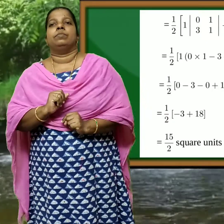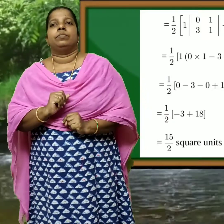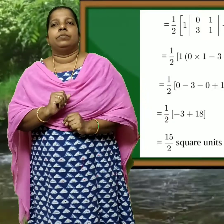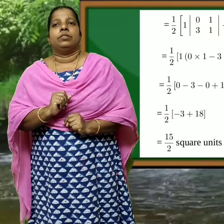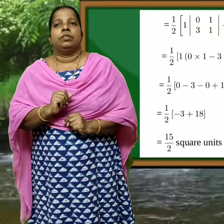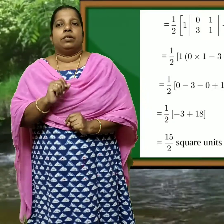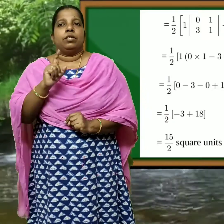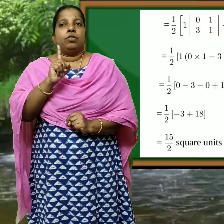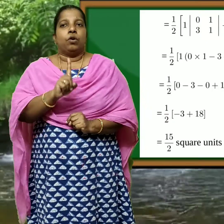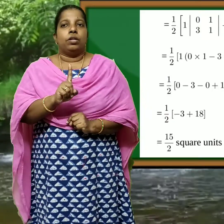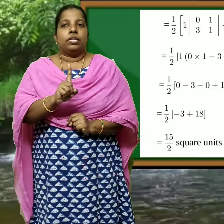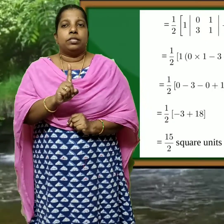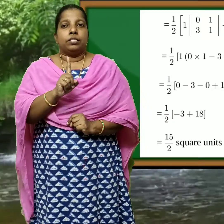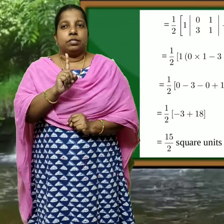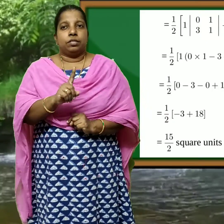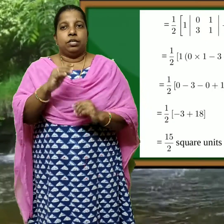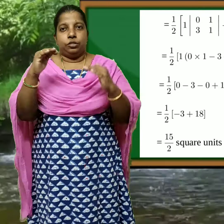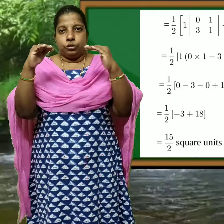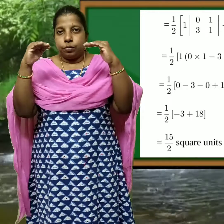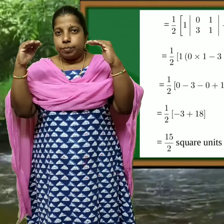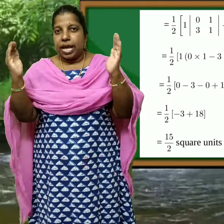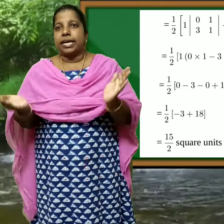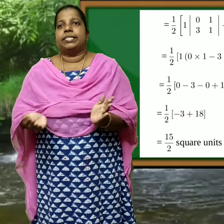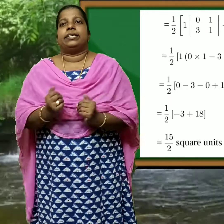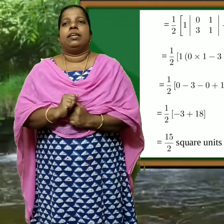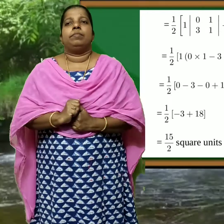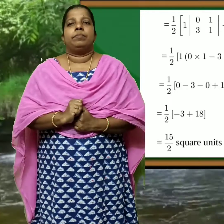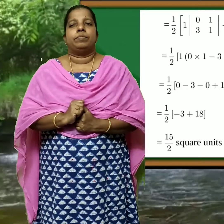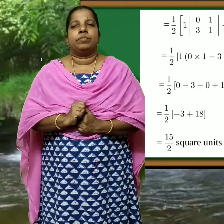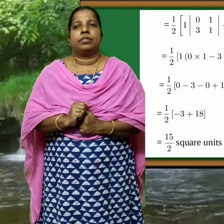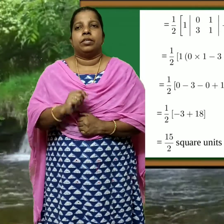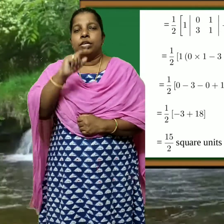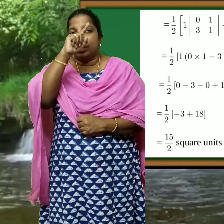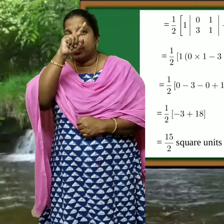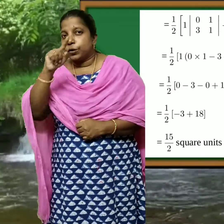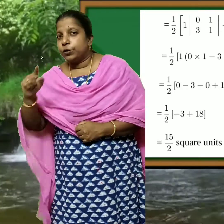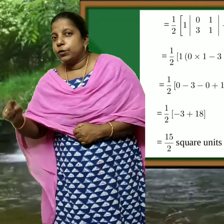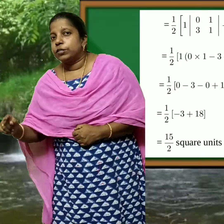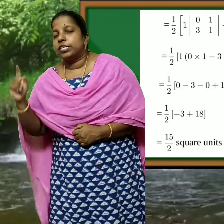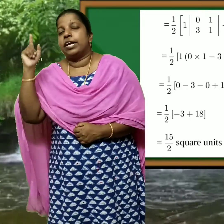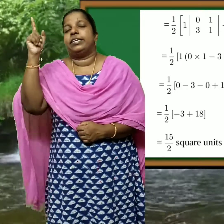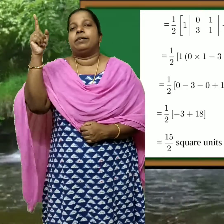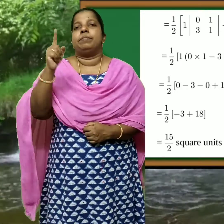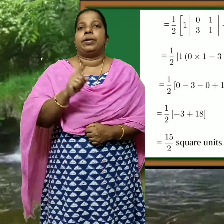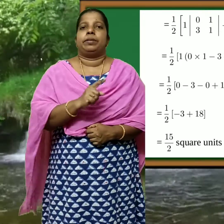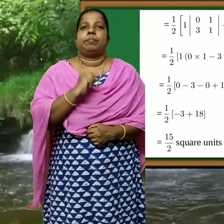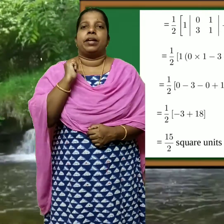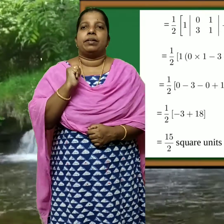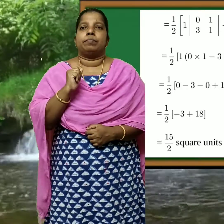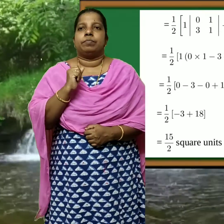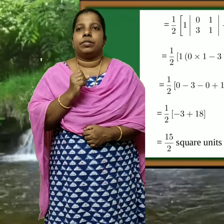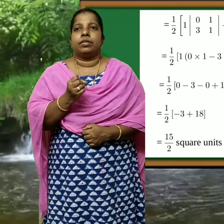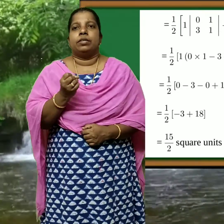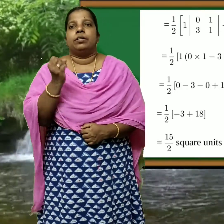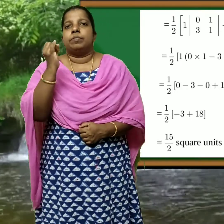ആകും. അടുത്ത് പ്ലസ് 1 ഇൻറ്റു ബ്രാക്കറ്റിൽ ക്രോസ് ആയിട്ട് മൾട്ടിപ്ലൈ